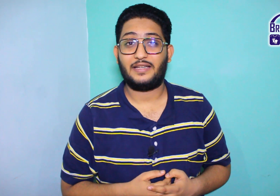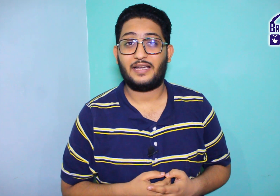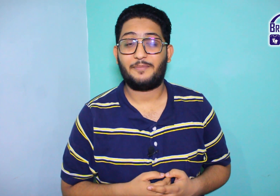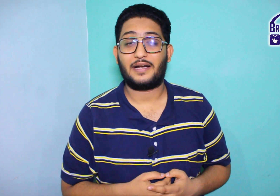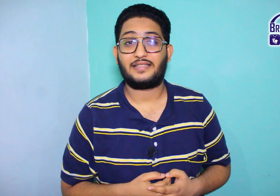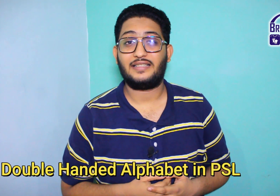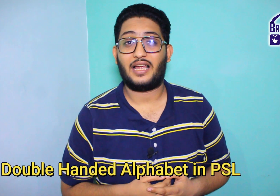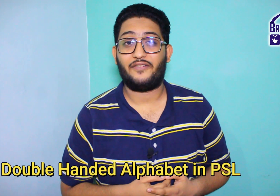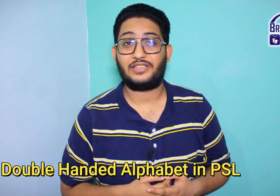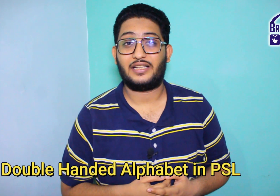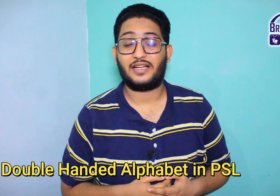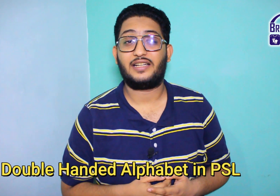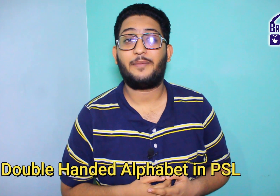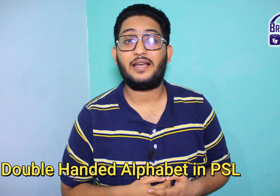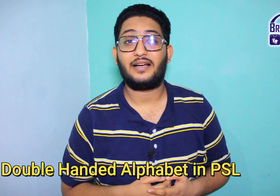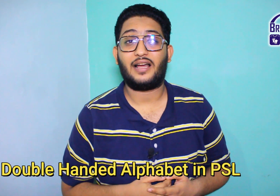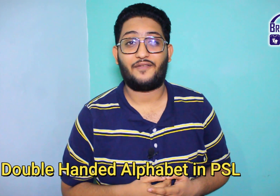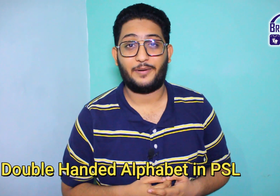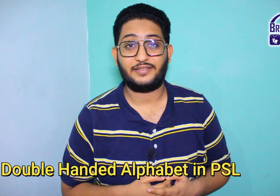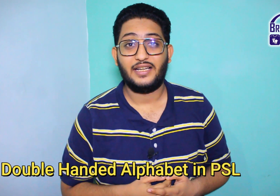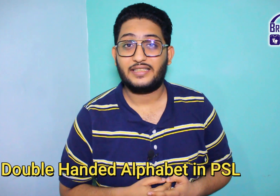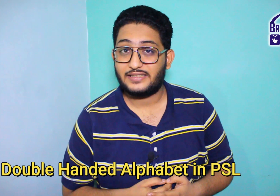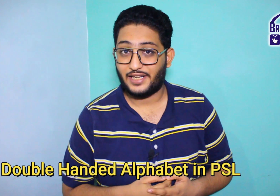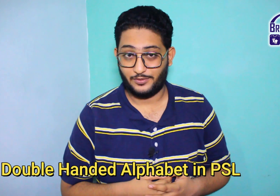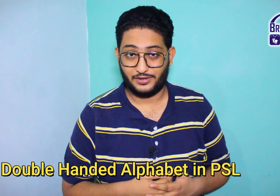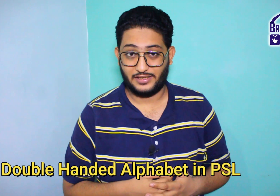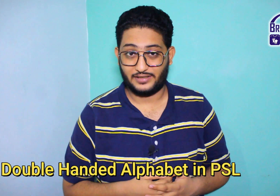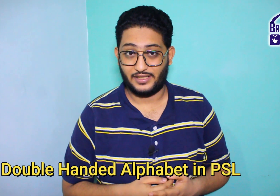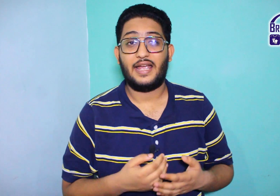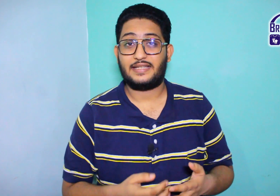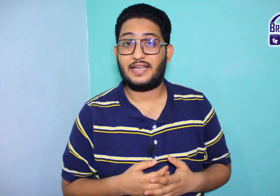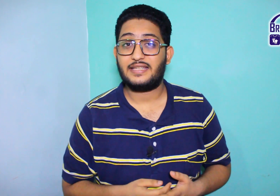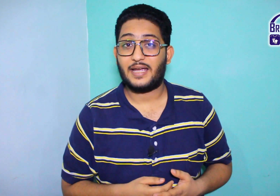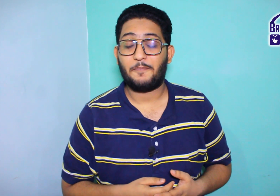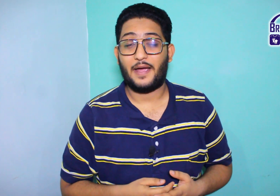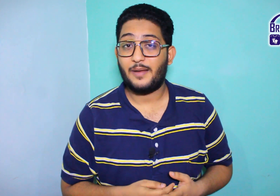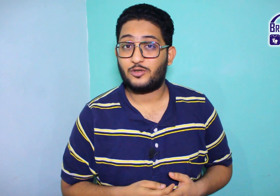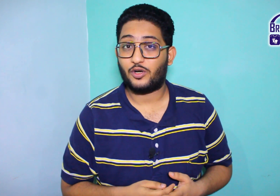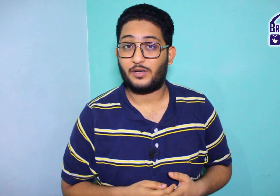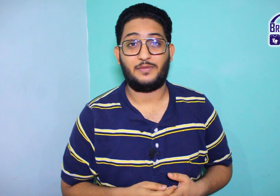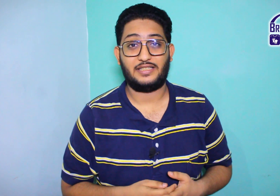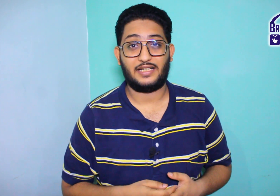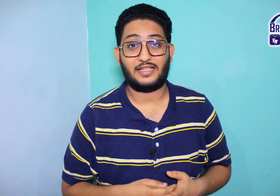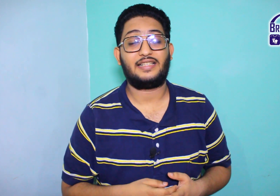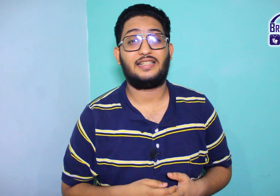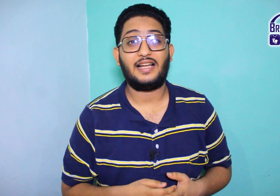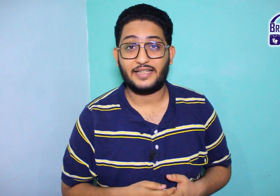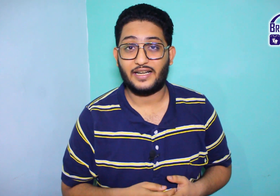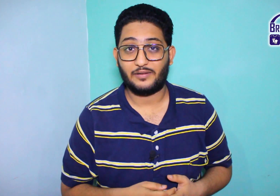सीखेंगे पाकिस्तानी साइन लैंग्वेज के अंदर डबल हैंडेड अल्फ़ाबेट्स किस तरह यूज किए जाते हैं। इस सीरीज के पहले एपिसोड में हमने सीखा था कि सिंगल हैंडेड